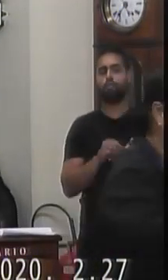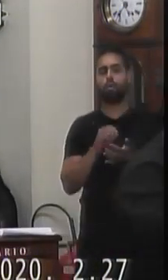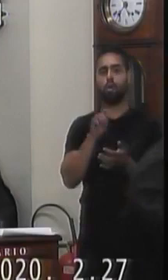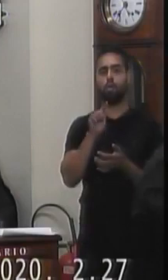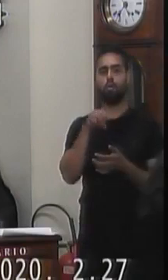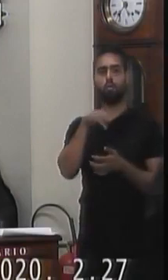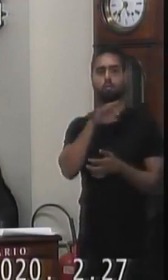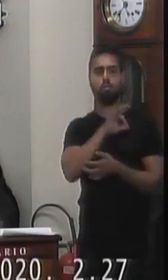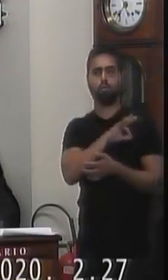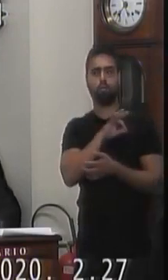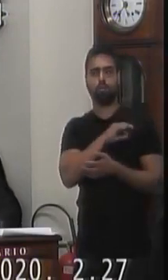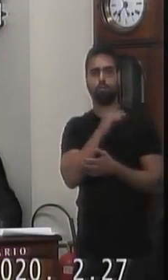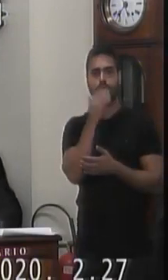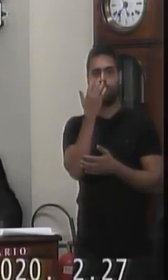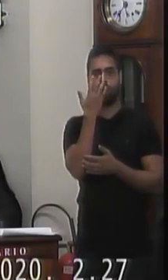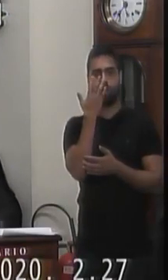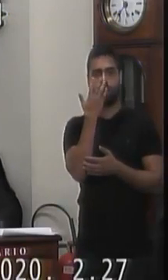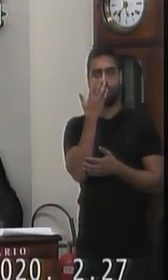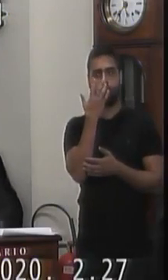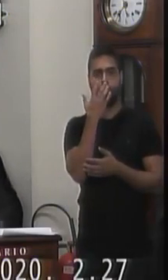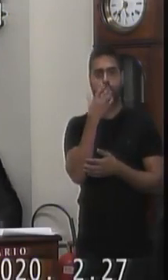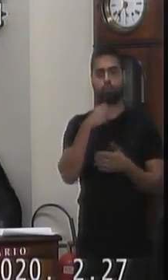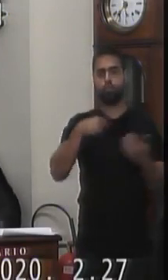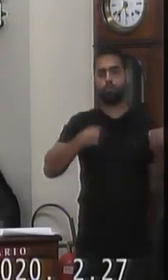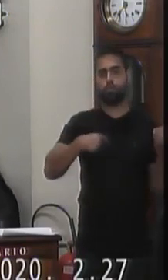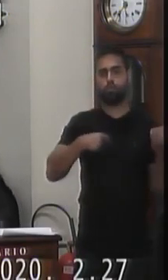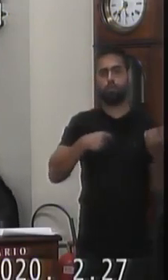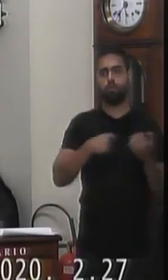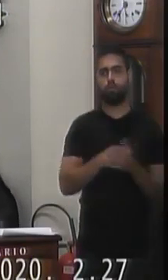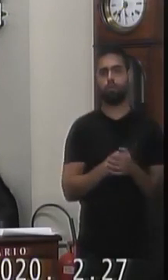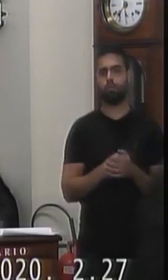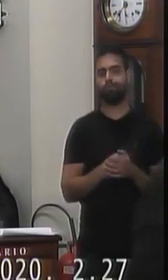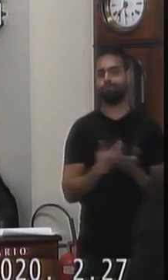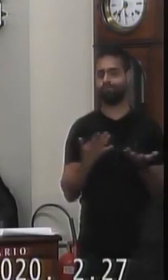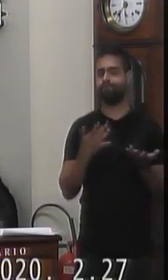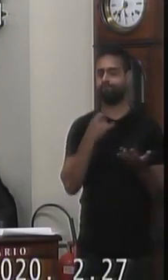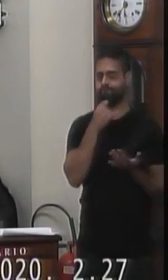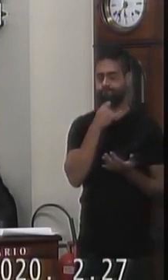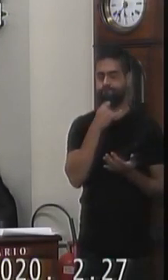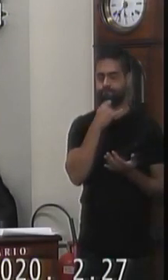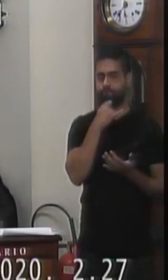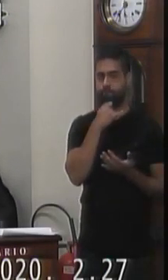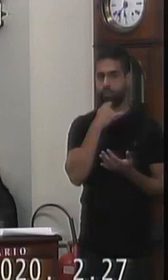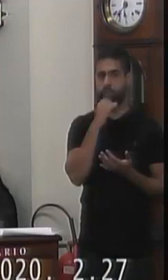Municipal no Carnaval do Distrito de Conservatória. Lamentável, o Carnaval correu